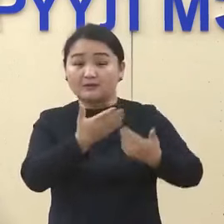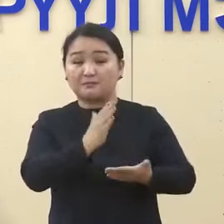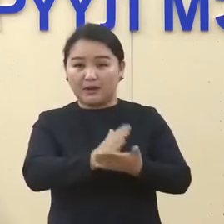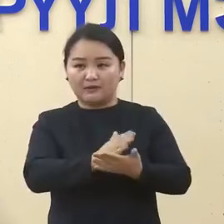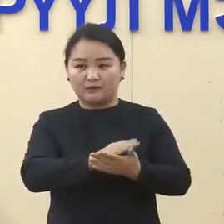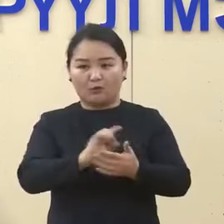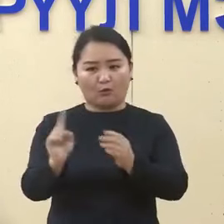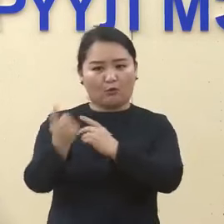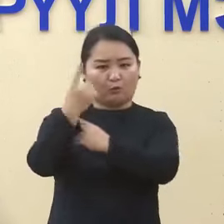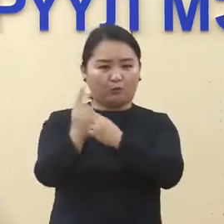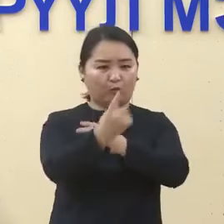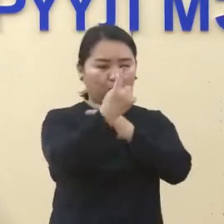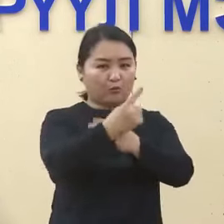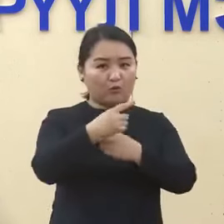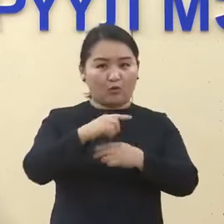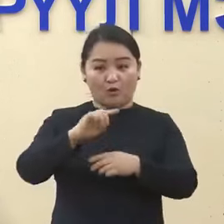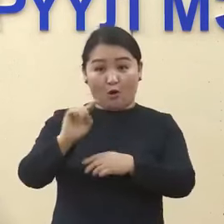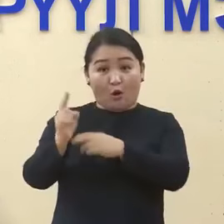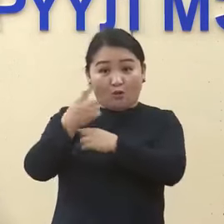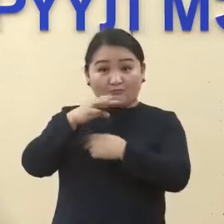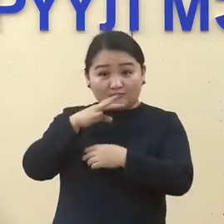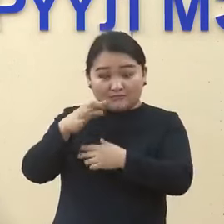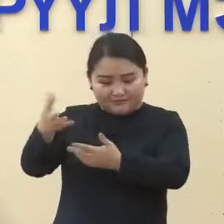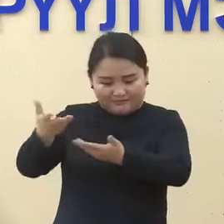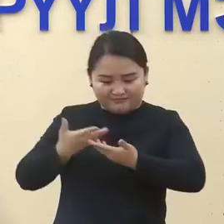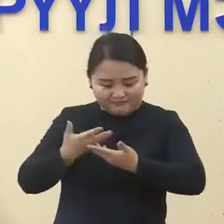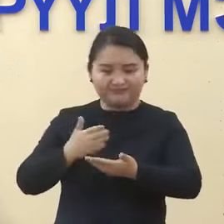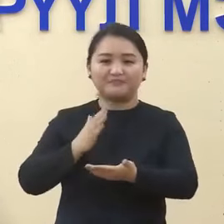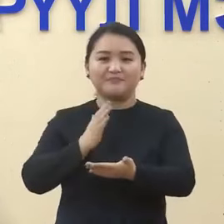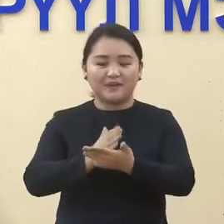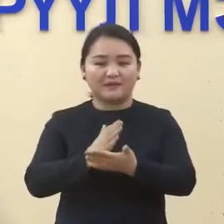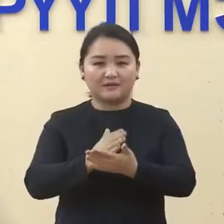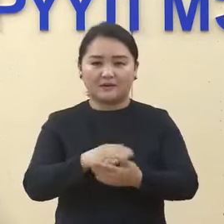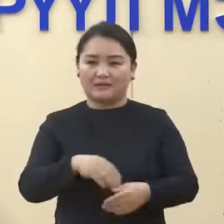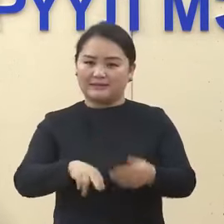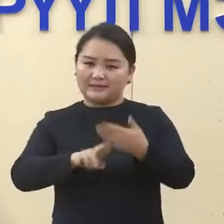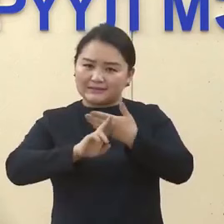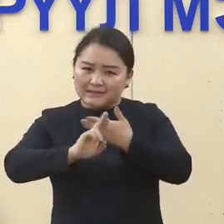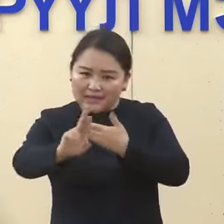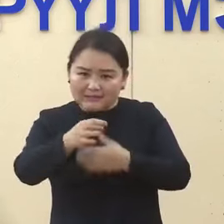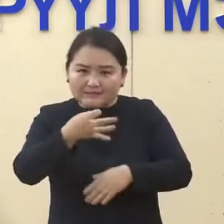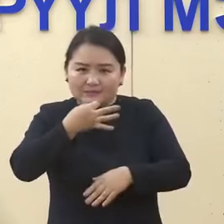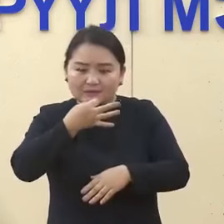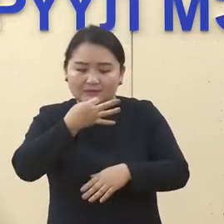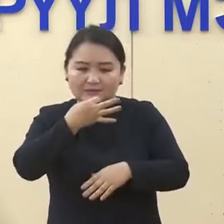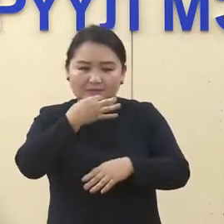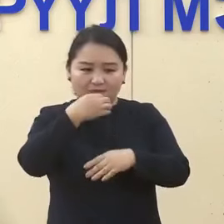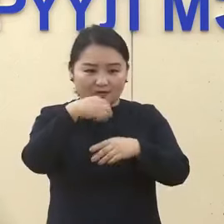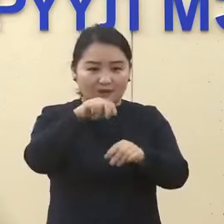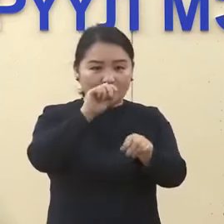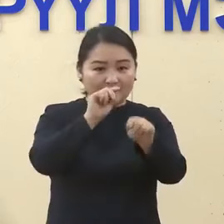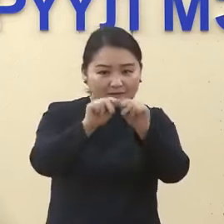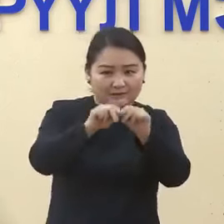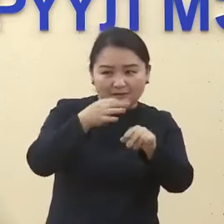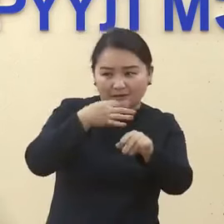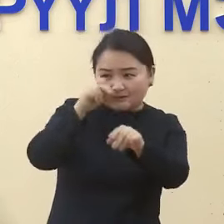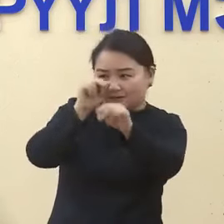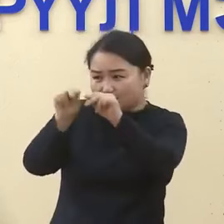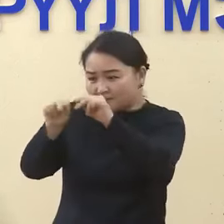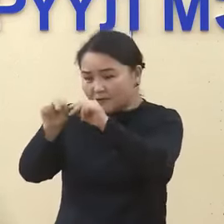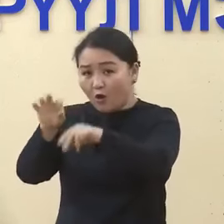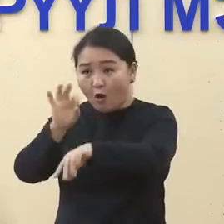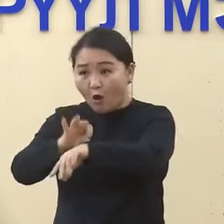бас бид нарт хэлсэн байгаа. А тэгээд цаашдаа ер нь эрт илрүүлгийг нилээ хийж өвчтнүүдийг эртүүд нь бол